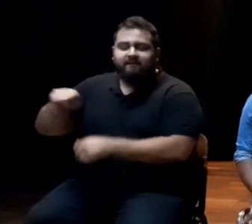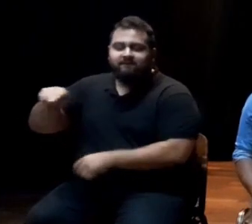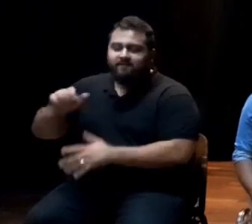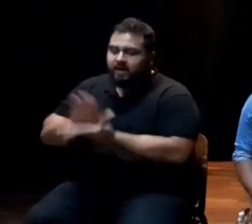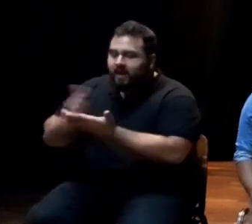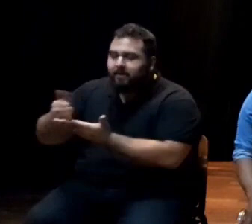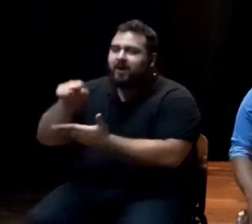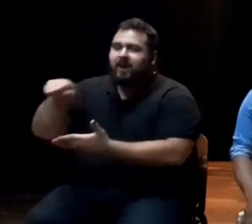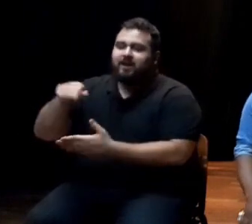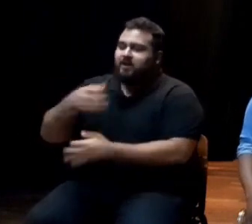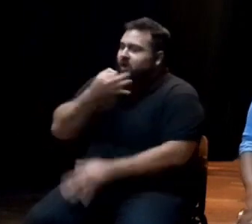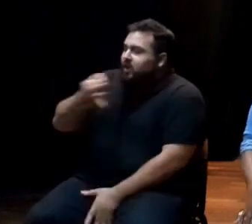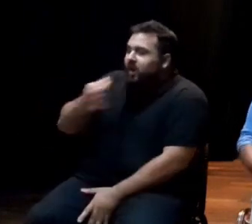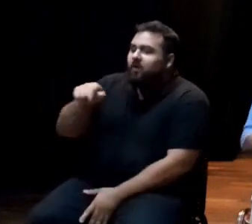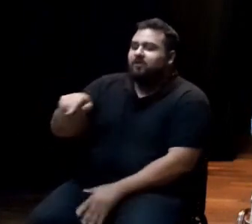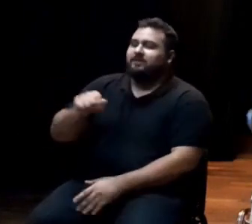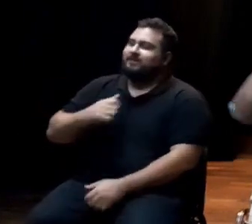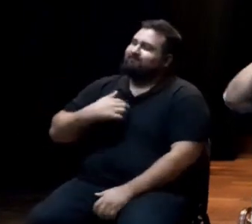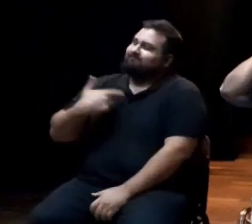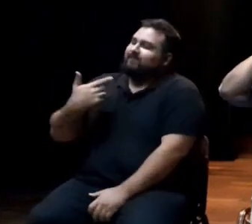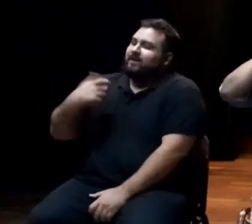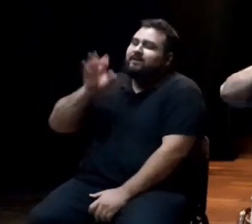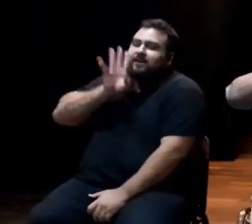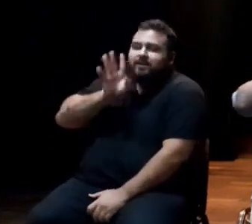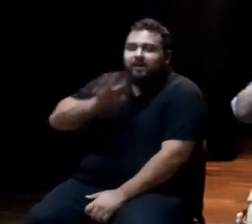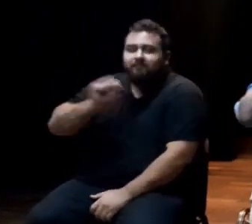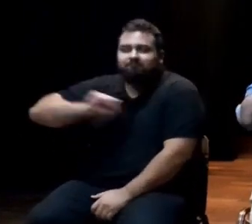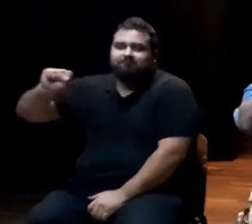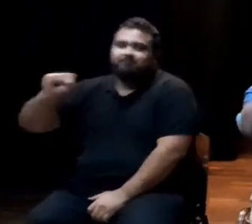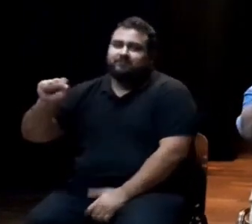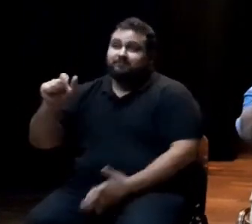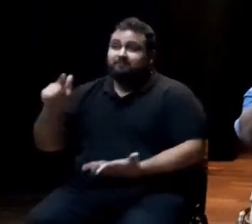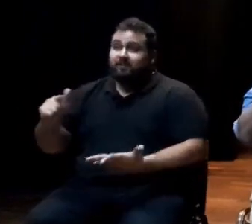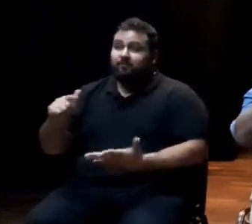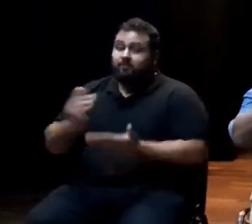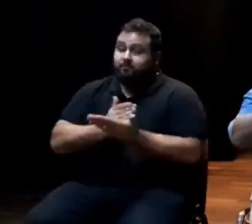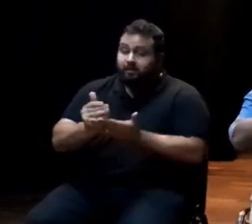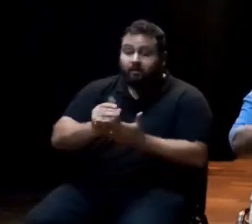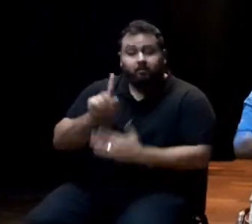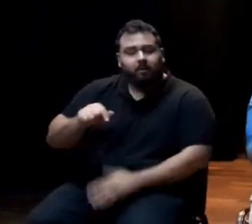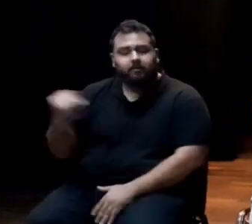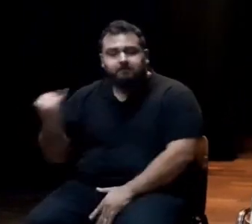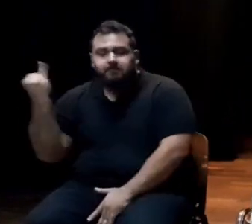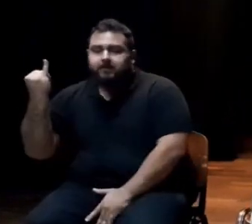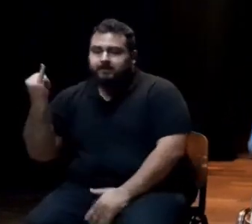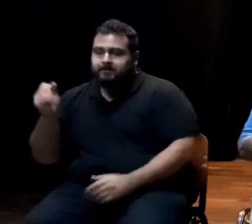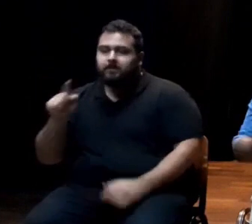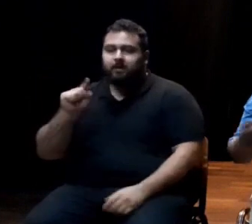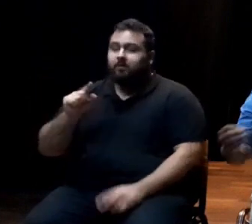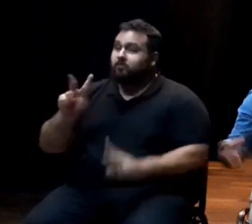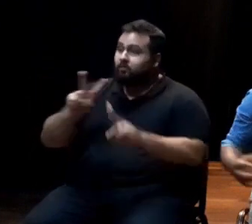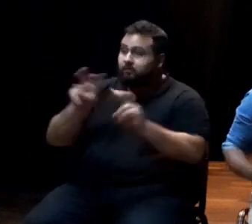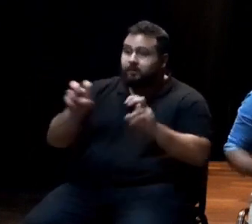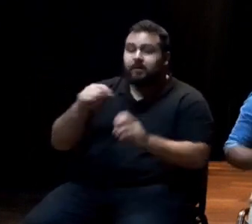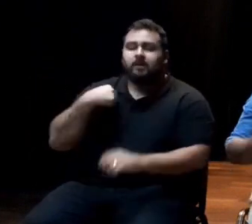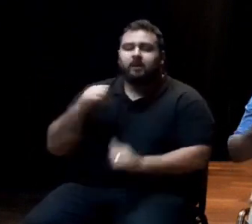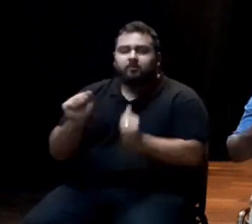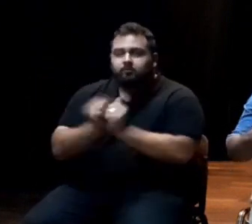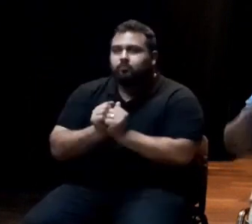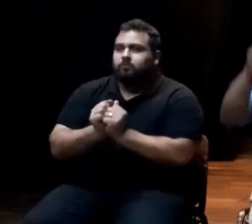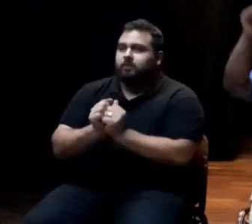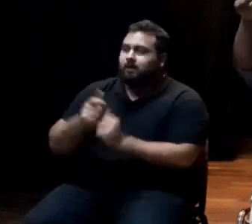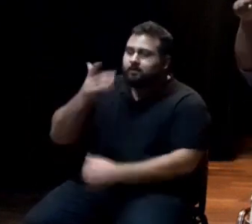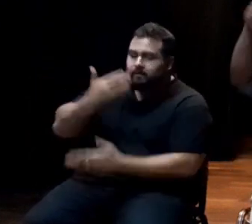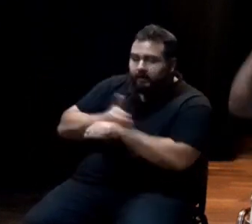sabe? É engraçado. Ó, eu vou começar pela parte mais importante, que é sobre o que você falou da gente estar junto, de